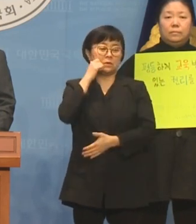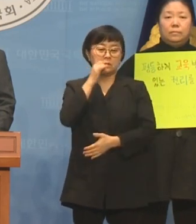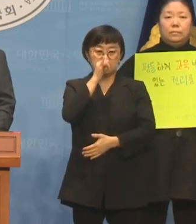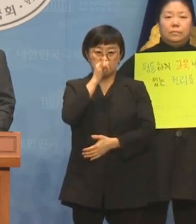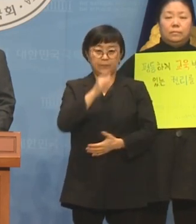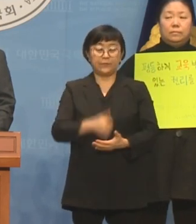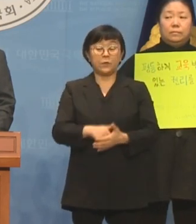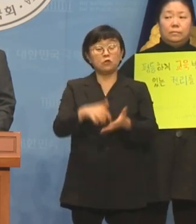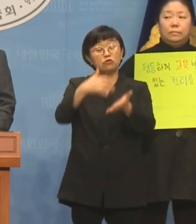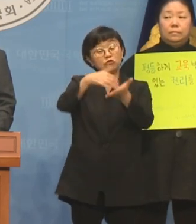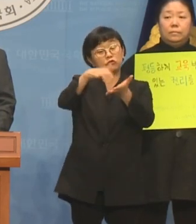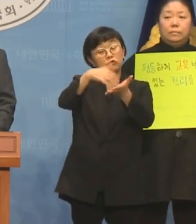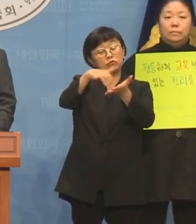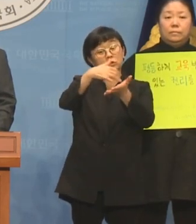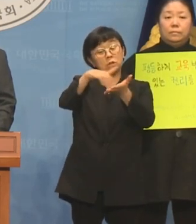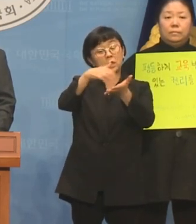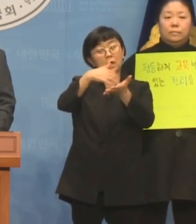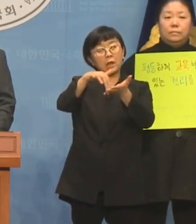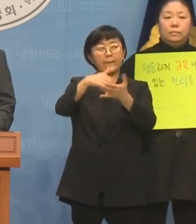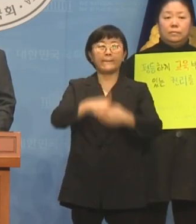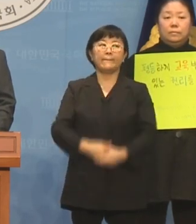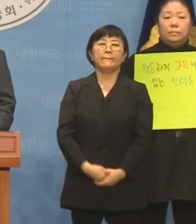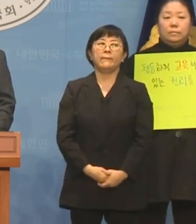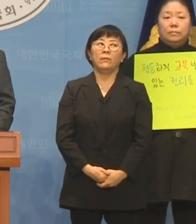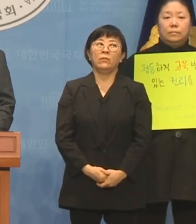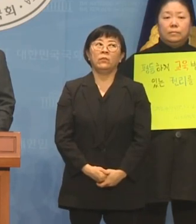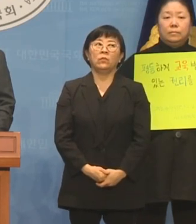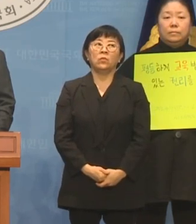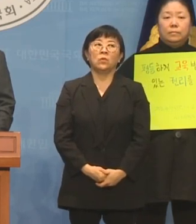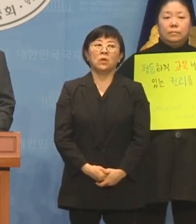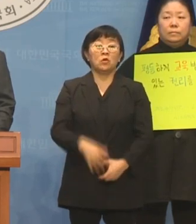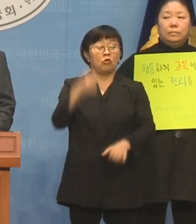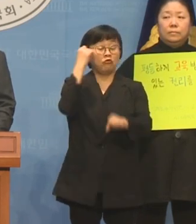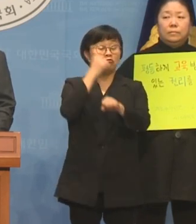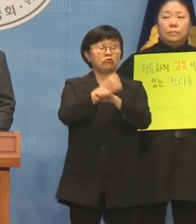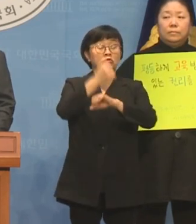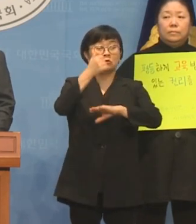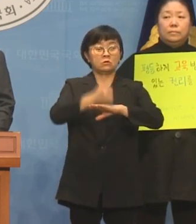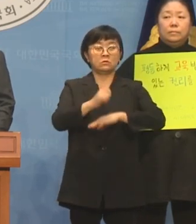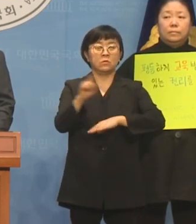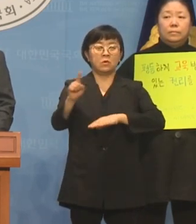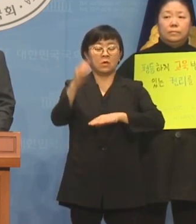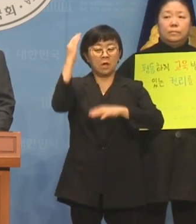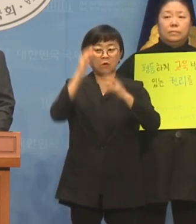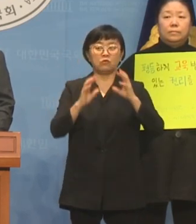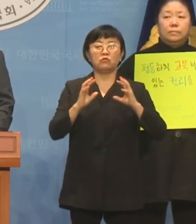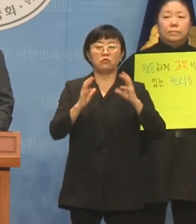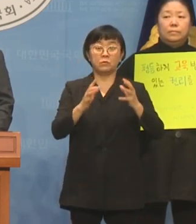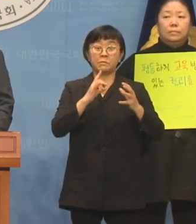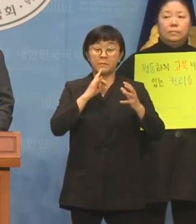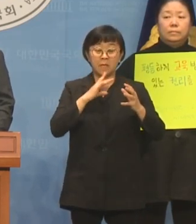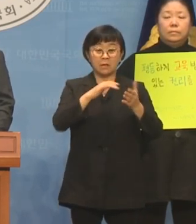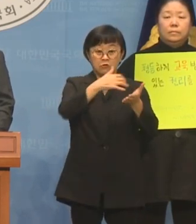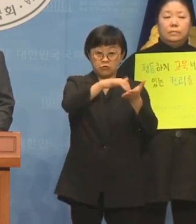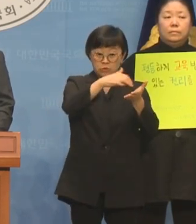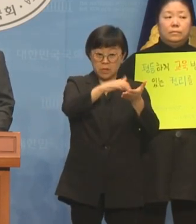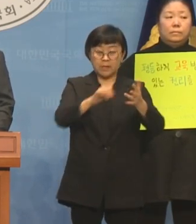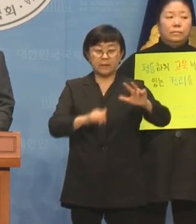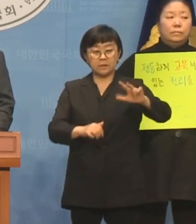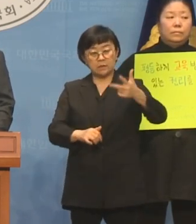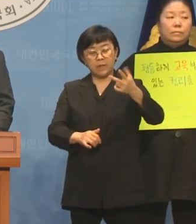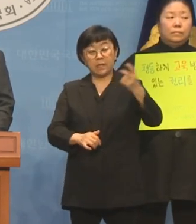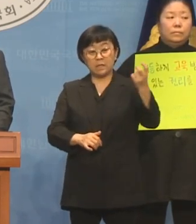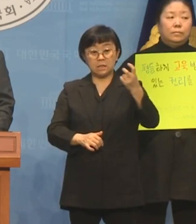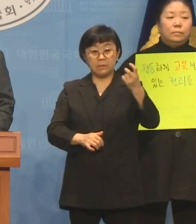그런데 그 숫자가 무려 여러 가지 연구 결과에 의하면 우리나라만 해도 약 한